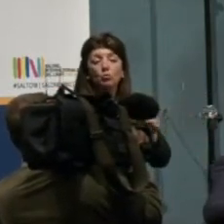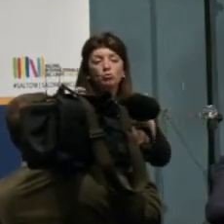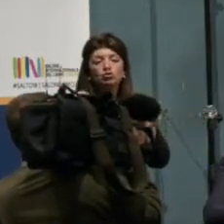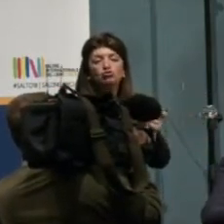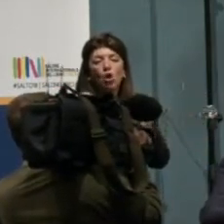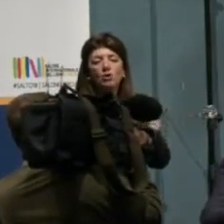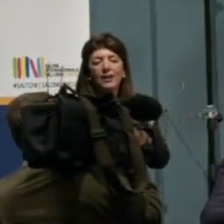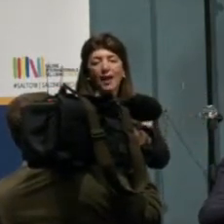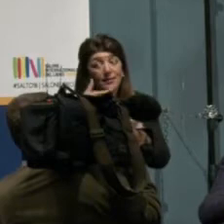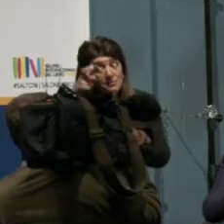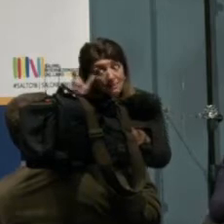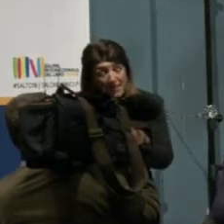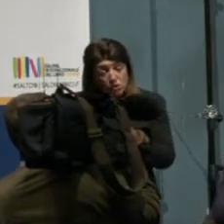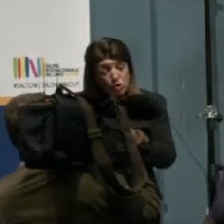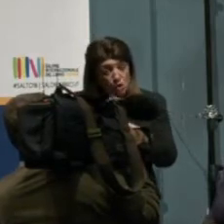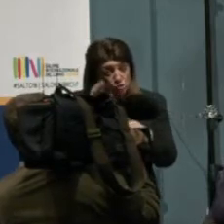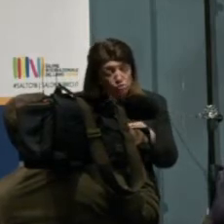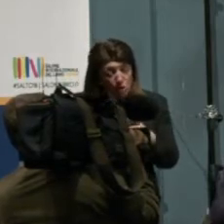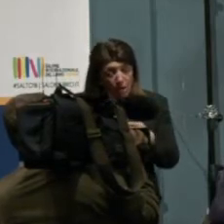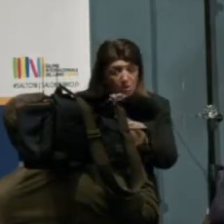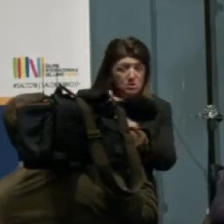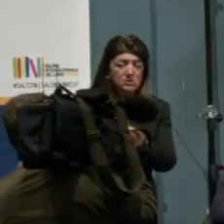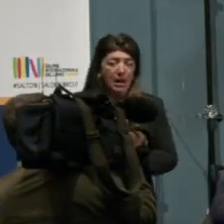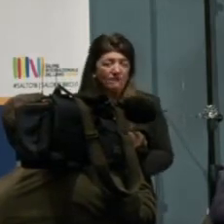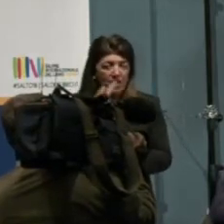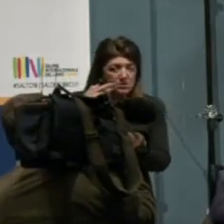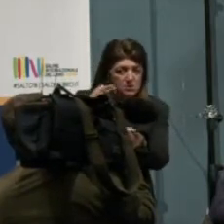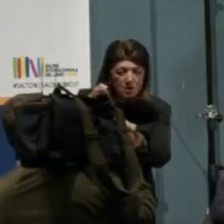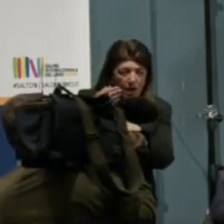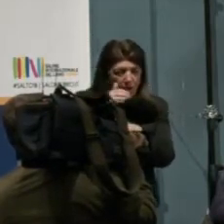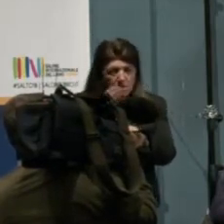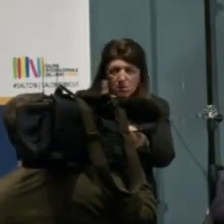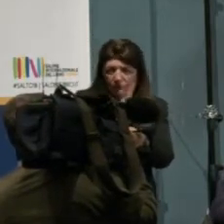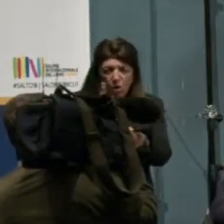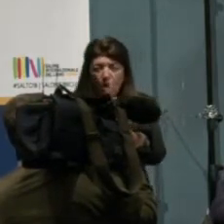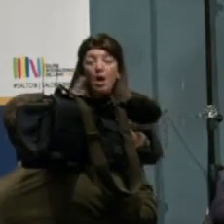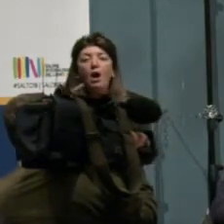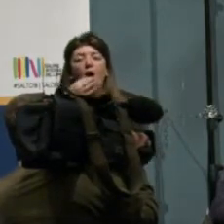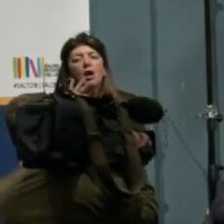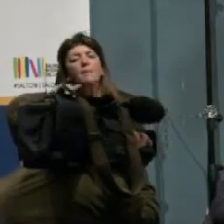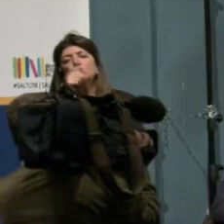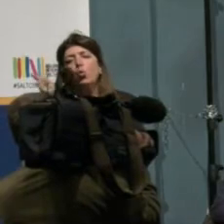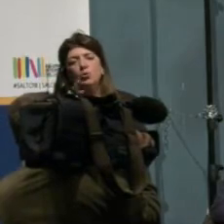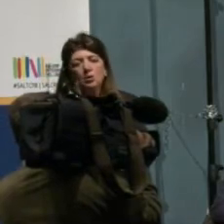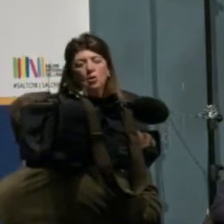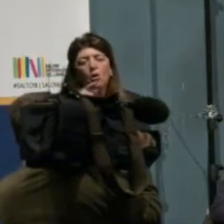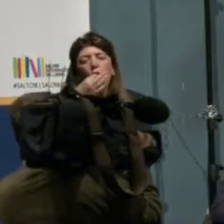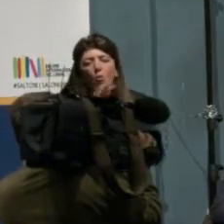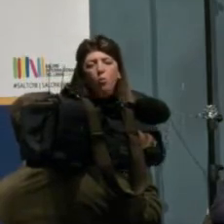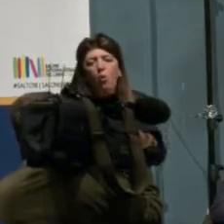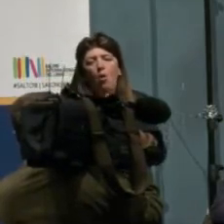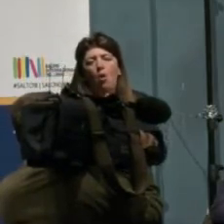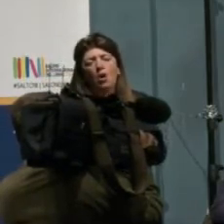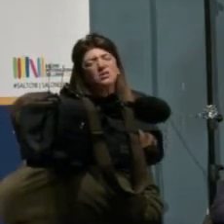proprio il tema anche non solo a cuore il premio morrione ma insomma l'unica forma di giornalismo capace di tenere aperte storie come